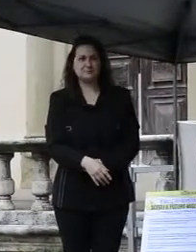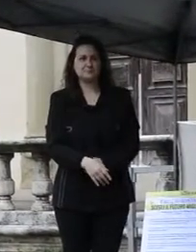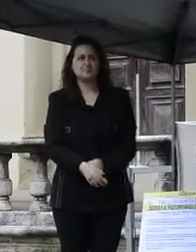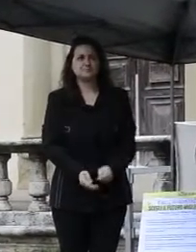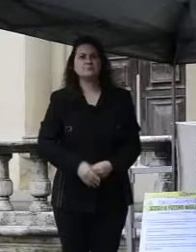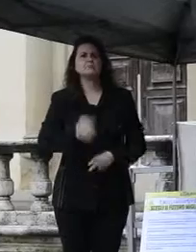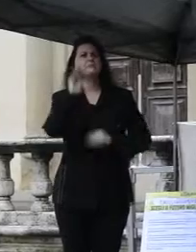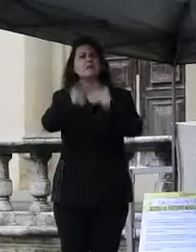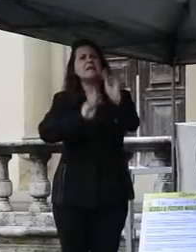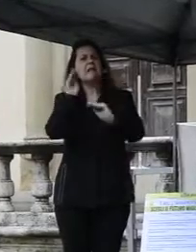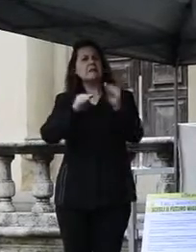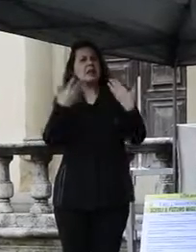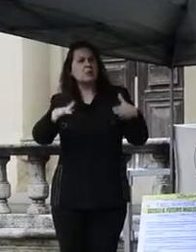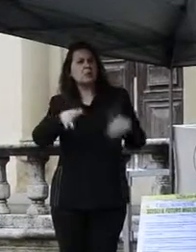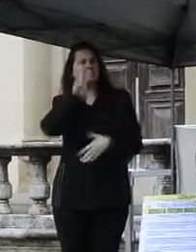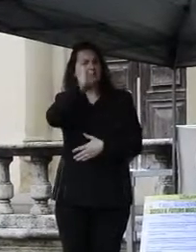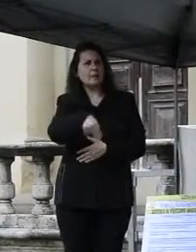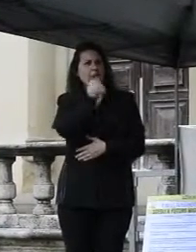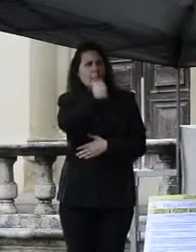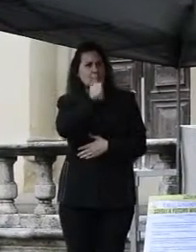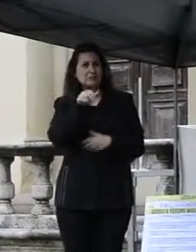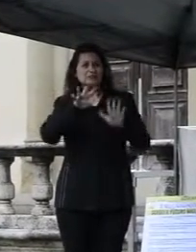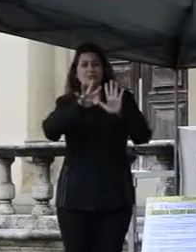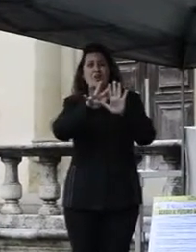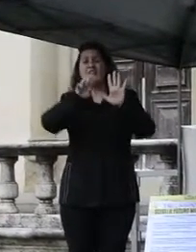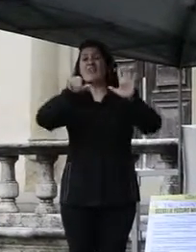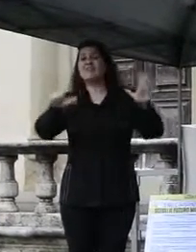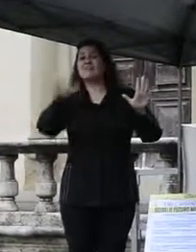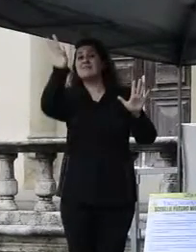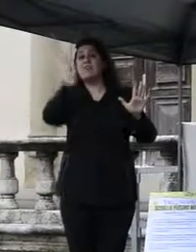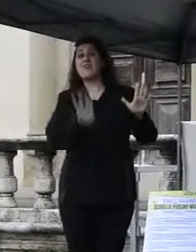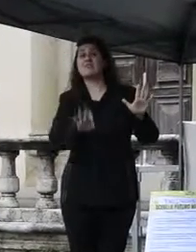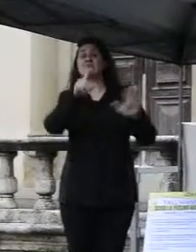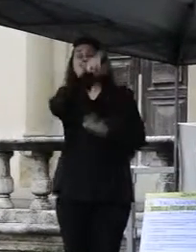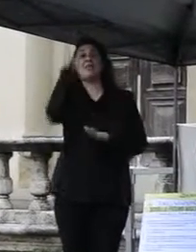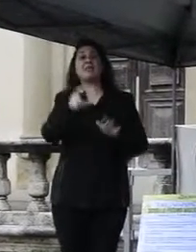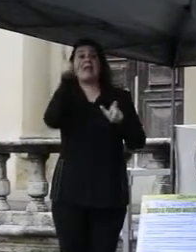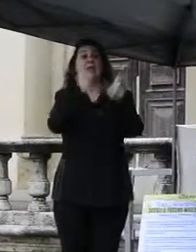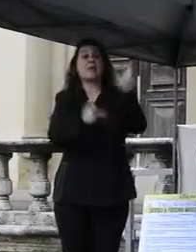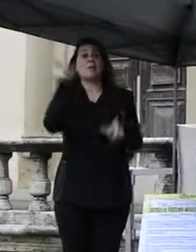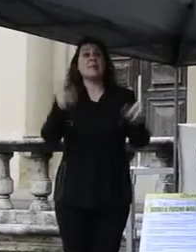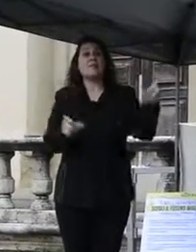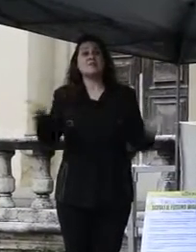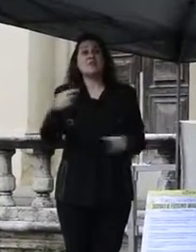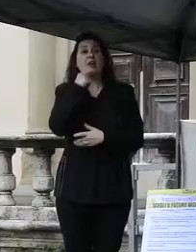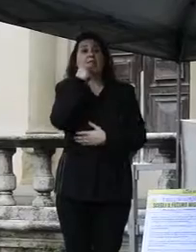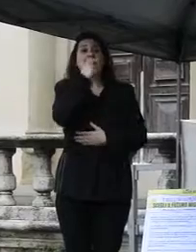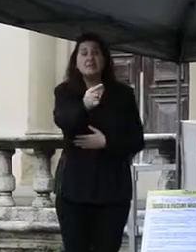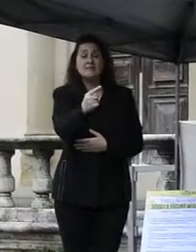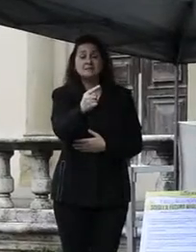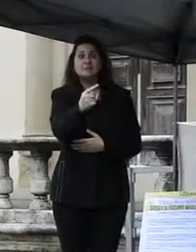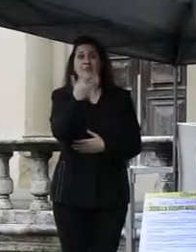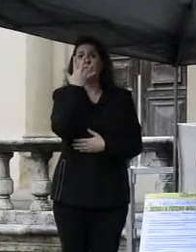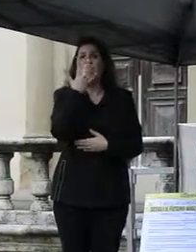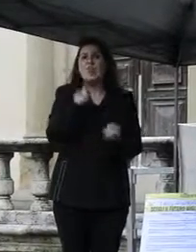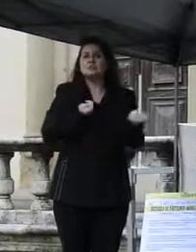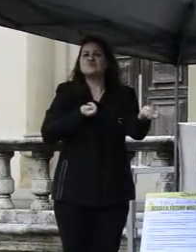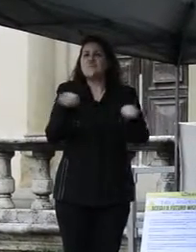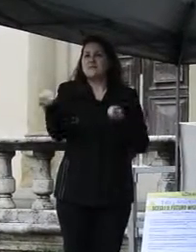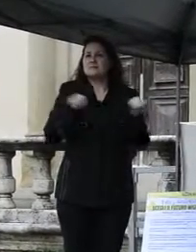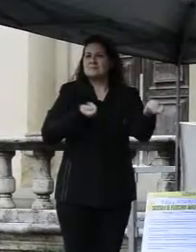del 2011, dove il 96% dei cittadini, degli italiani, si era espresso per avere una